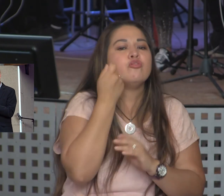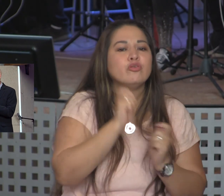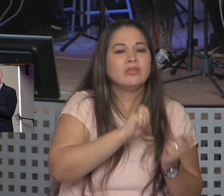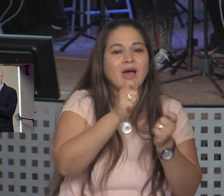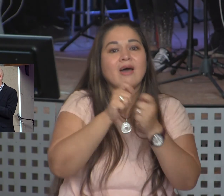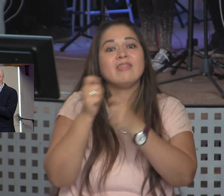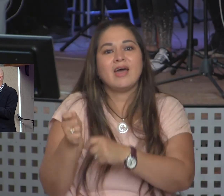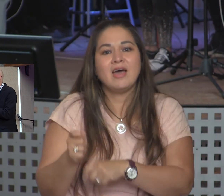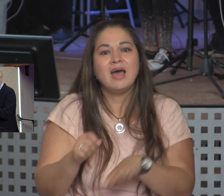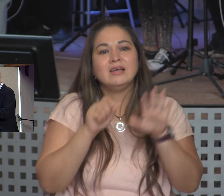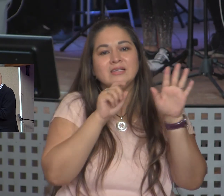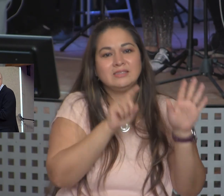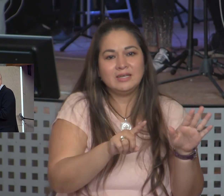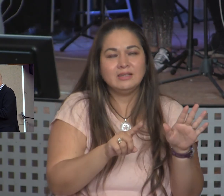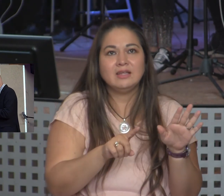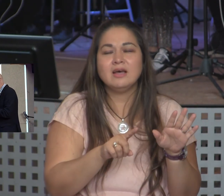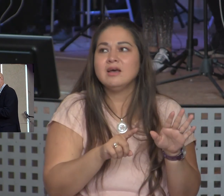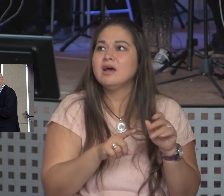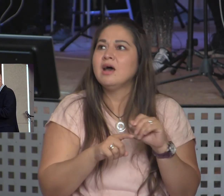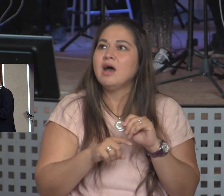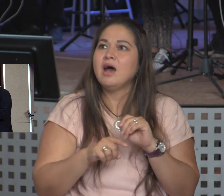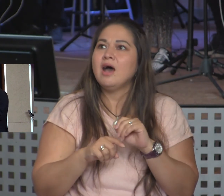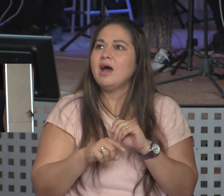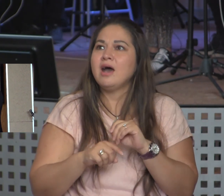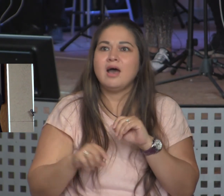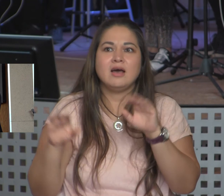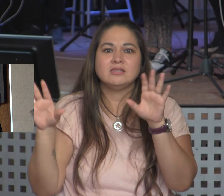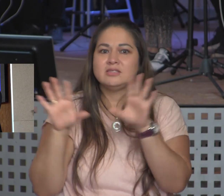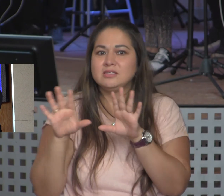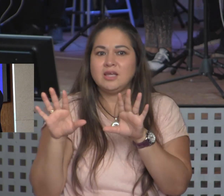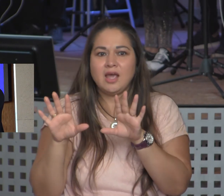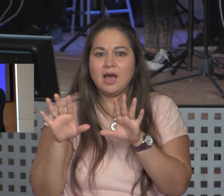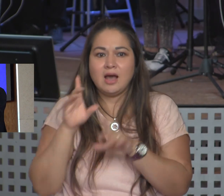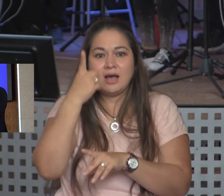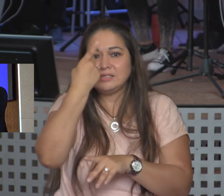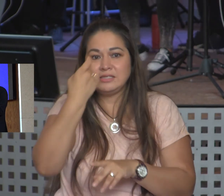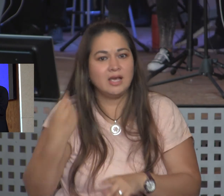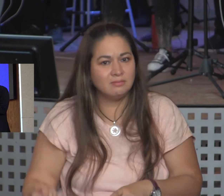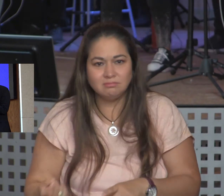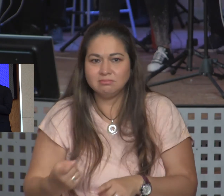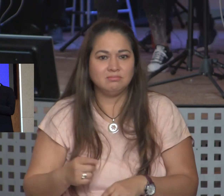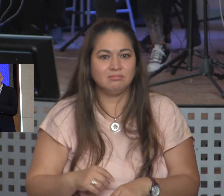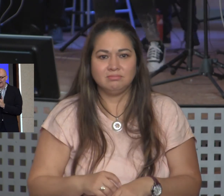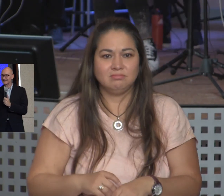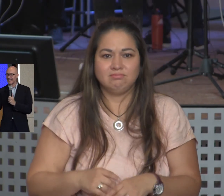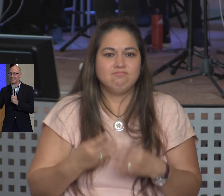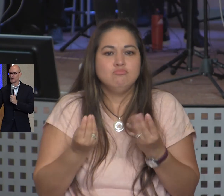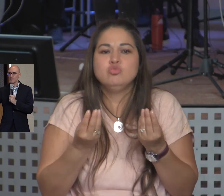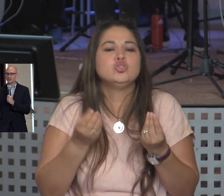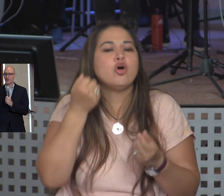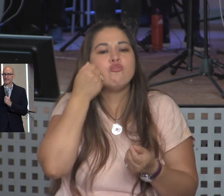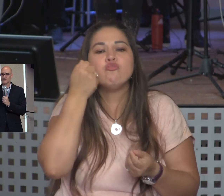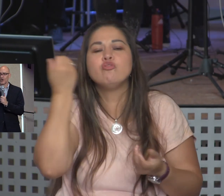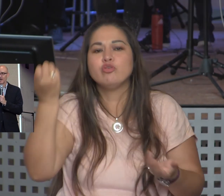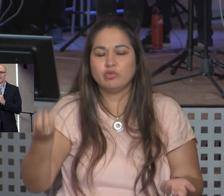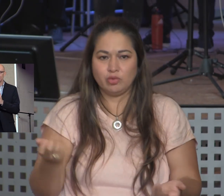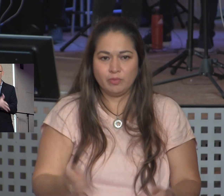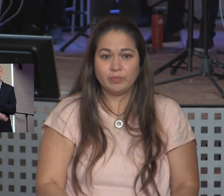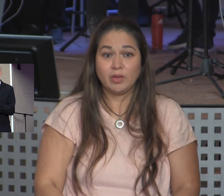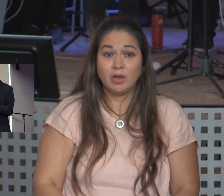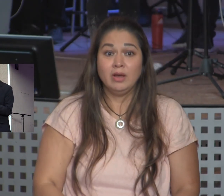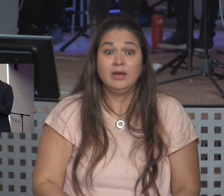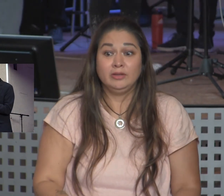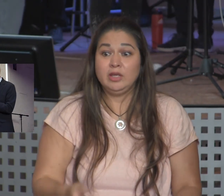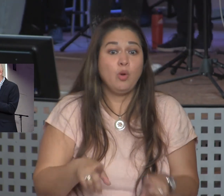de lo que va a pasar con esa palabra. Está profetizando, la propia palabra está profetizando. Levántate, toma tu lecho y vete